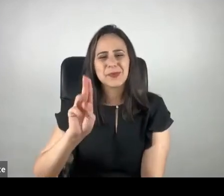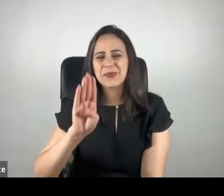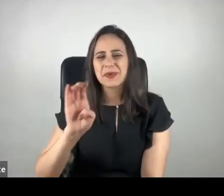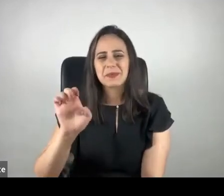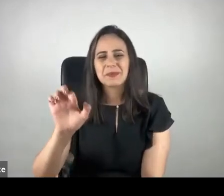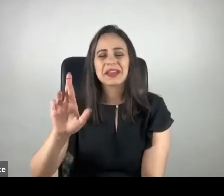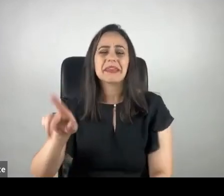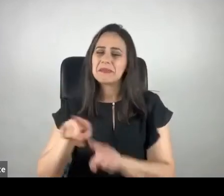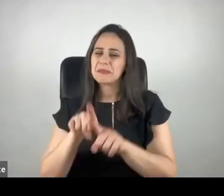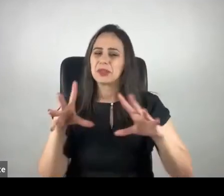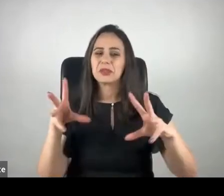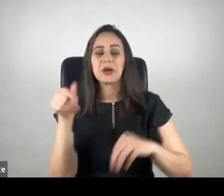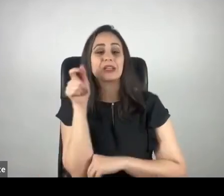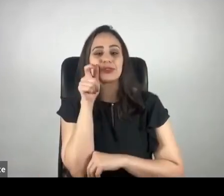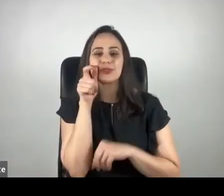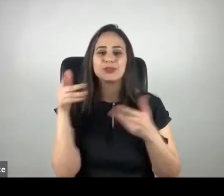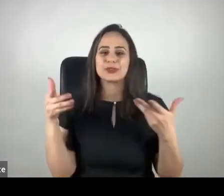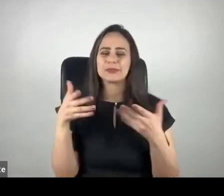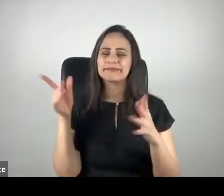assistindo a gente.